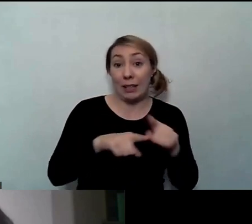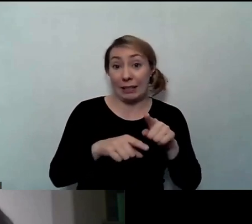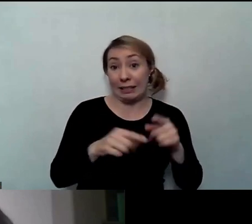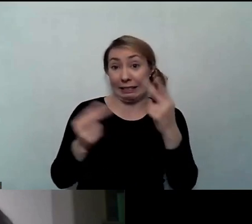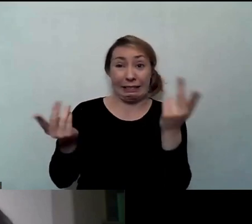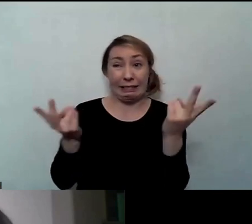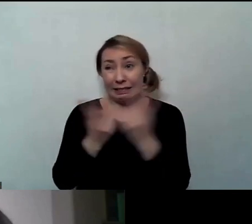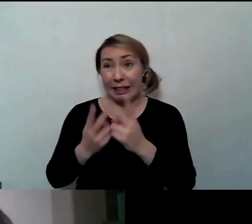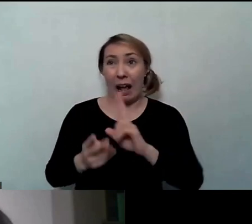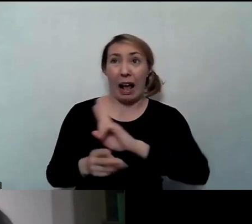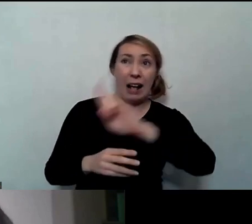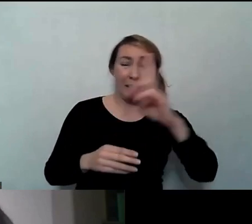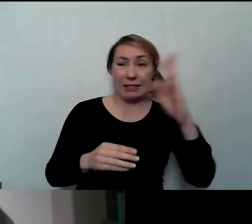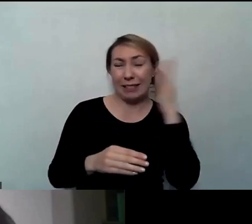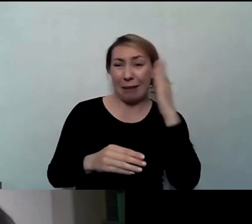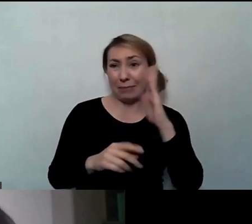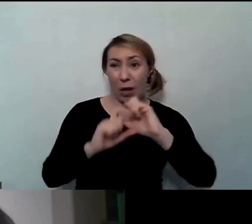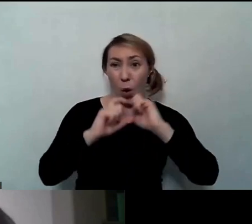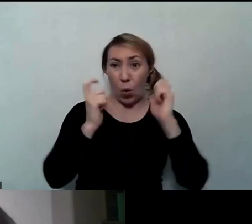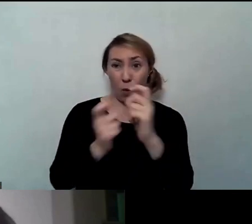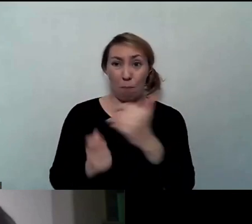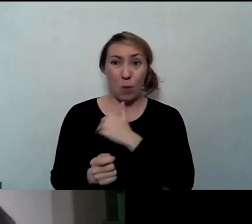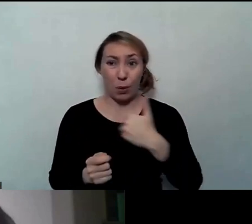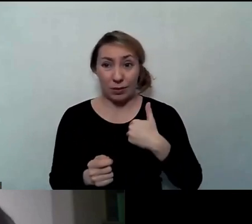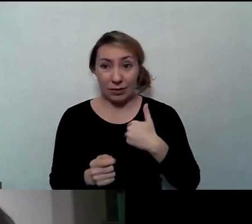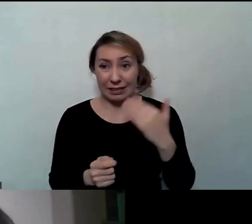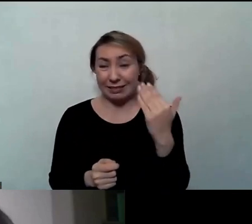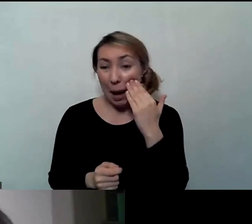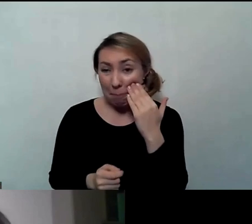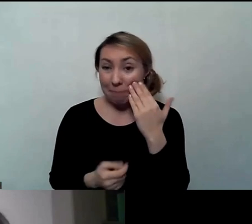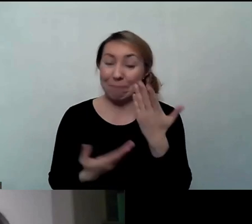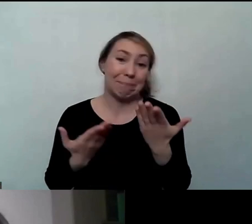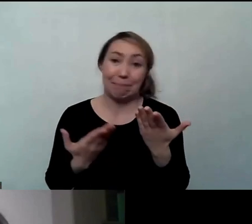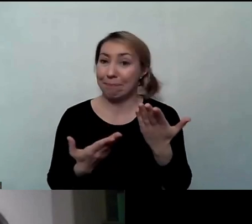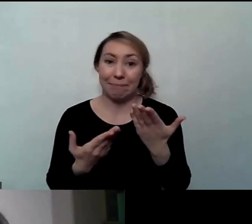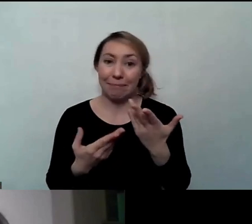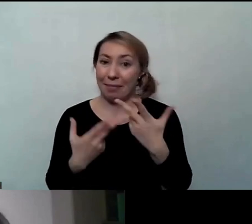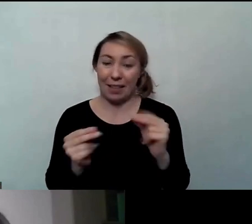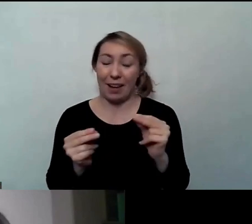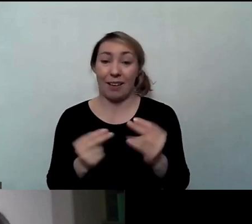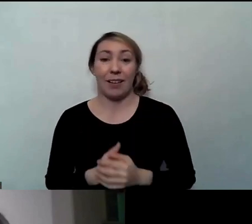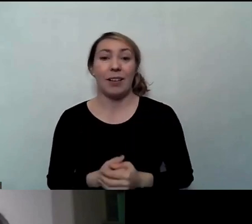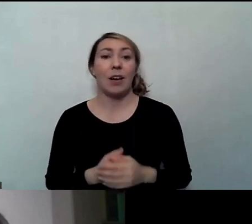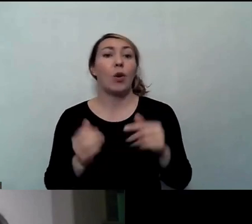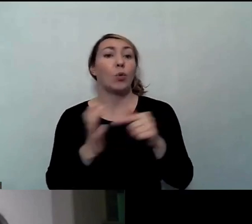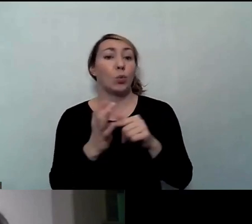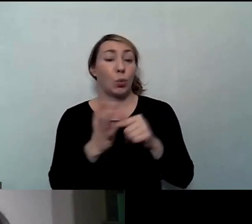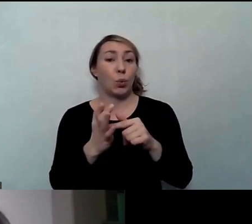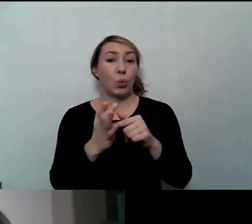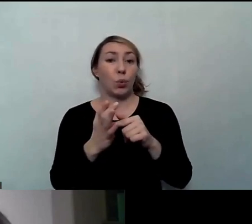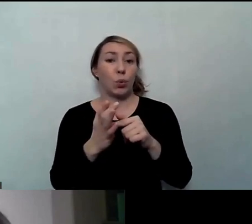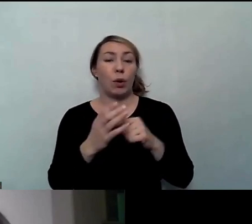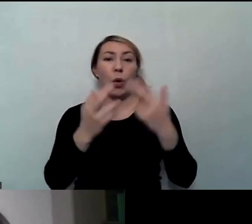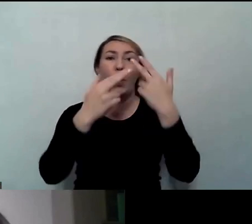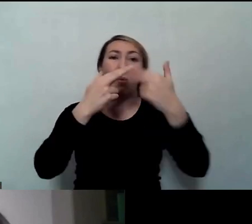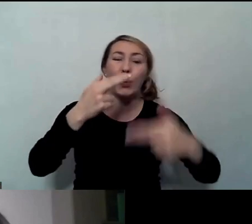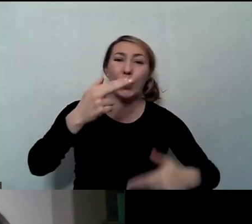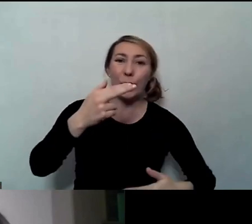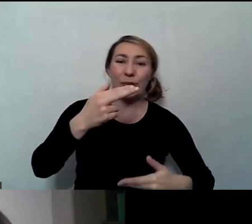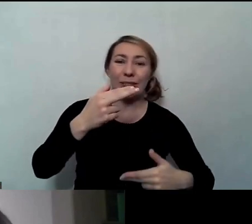ten, który znany jest w ogólnopolskim PJM-ie. I tutaj ta wariantywność